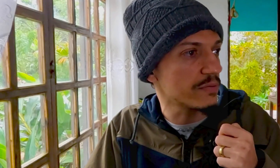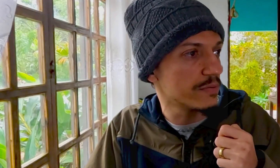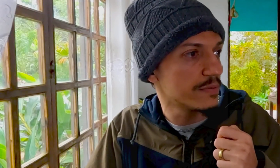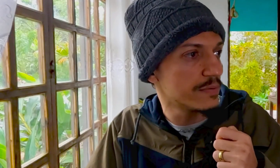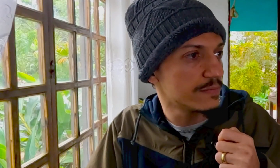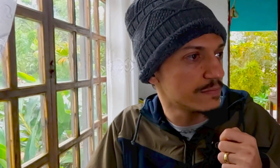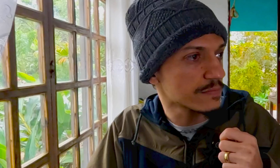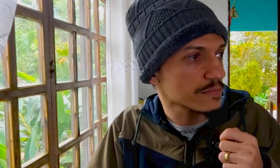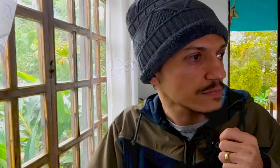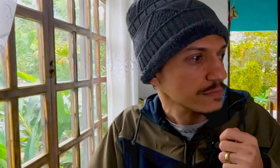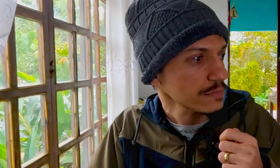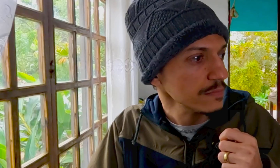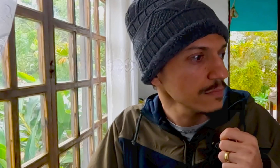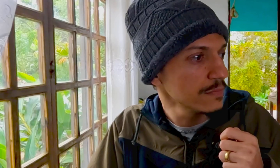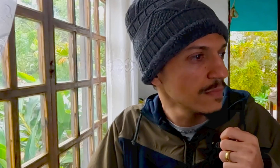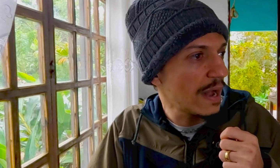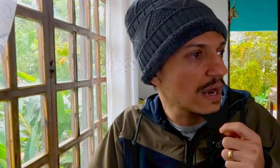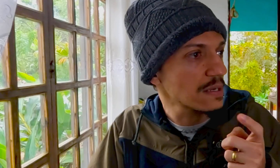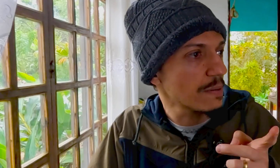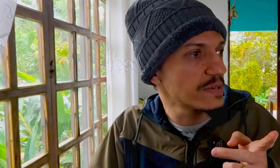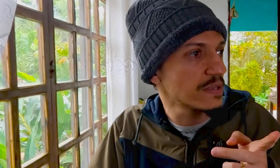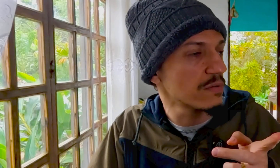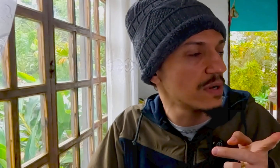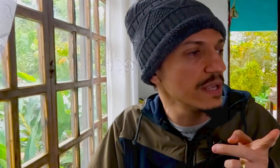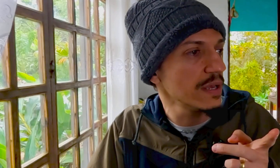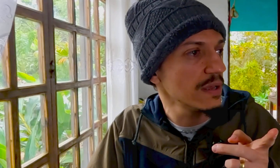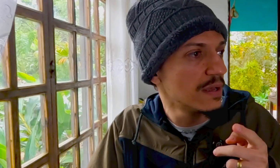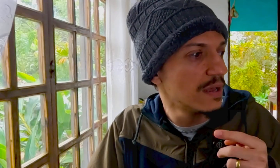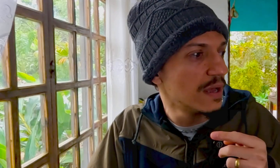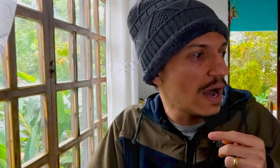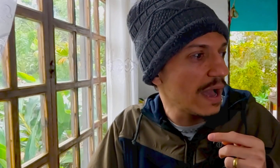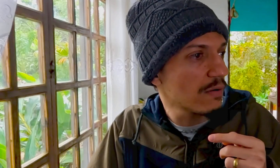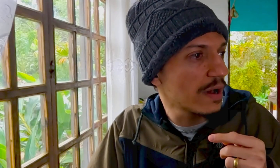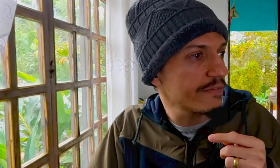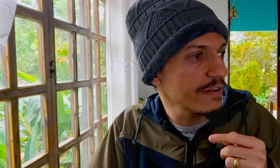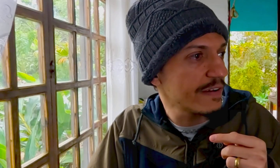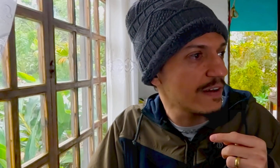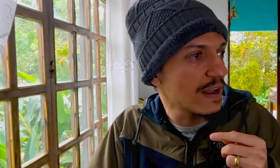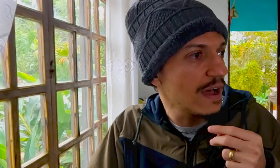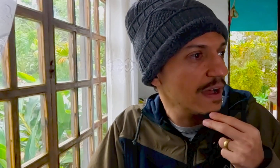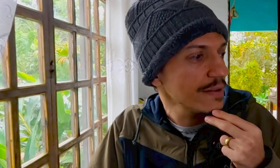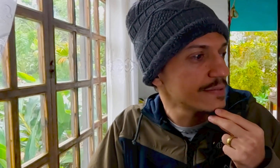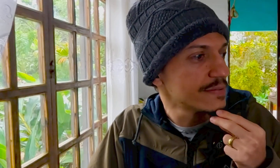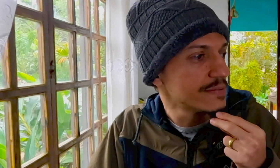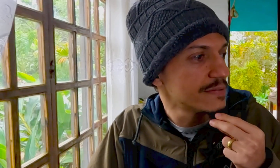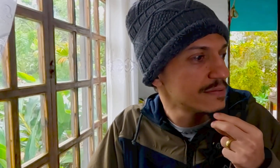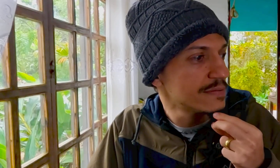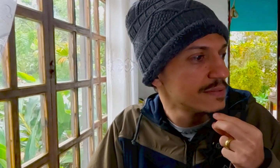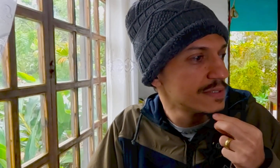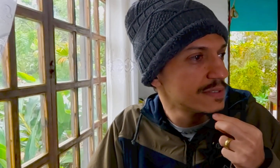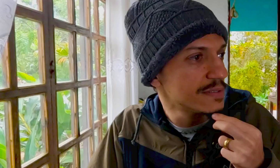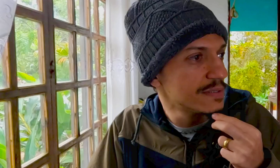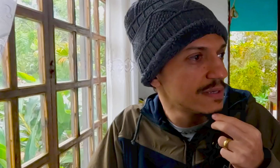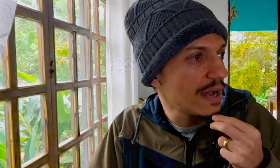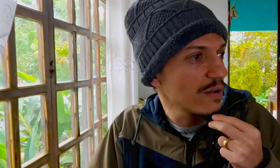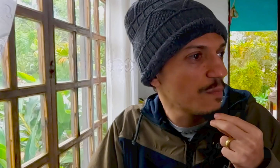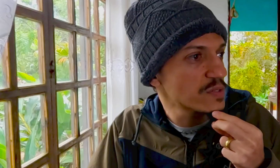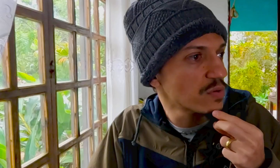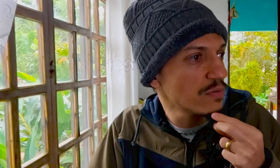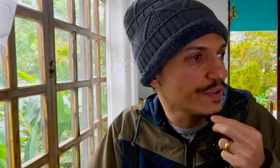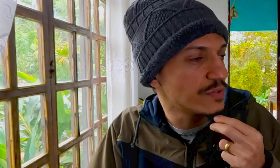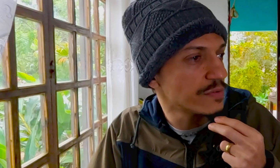do método. Aí ela se apresentou ali, aí agora vai falar.